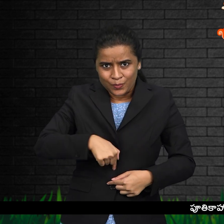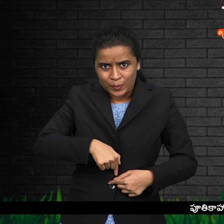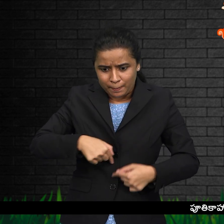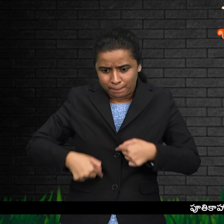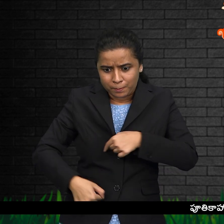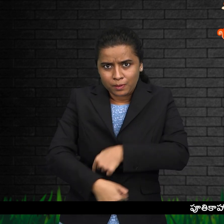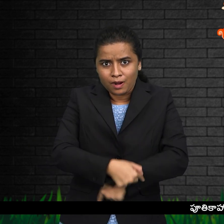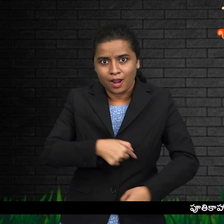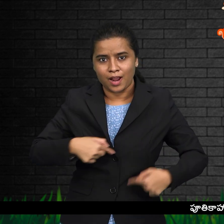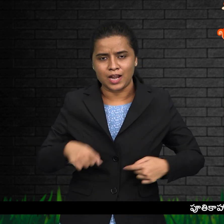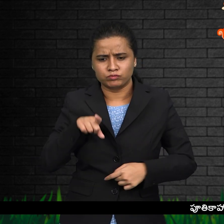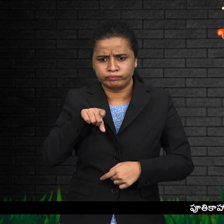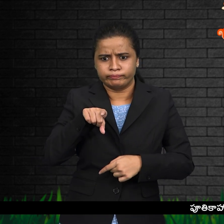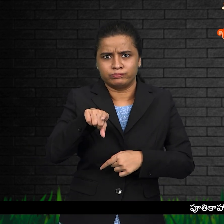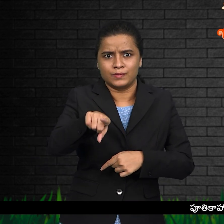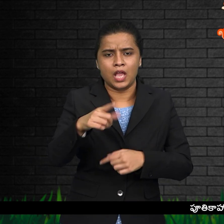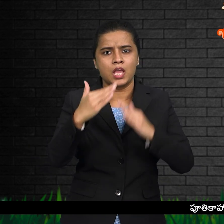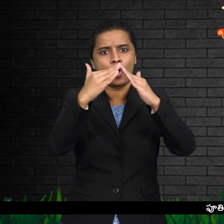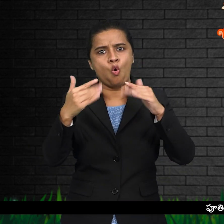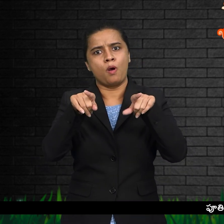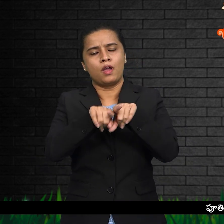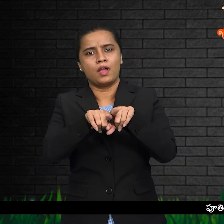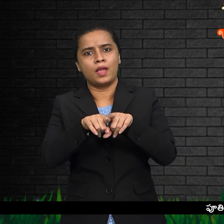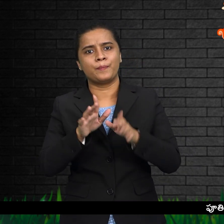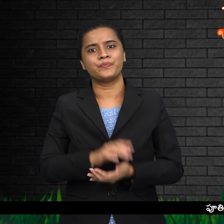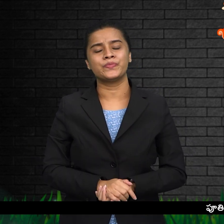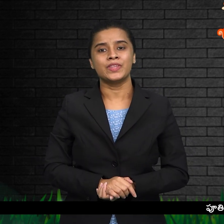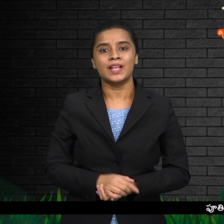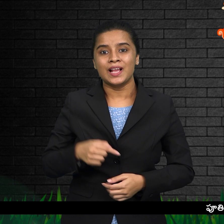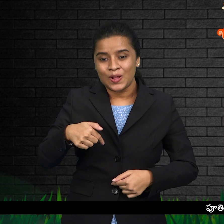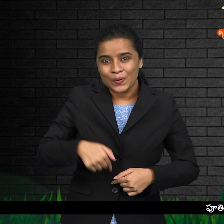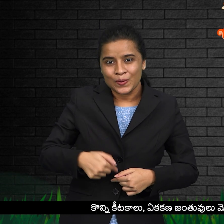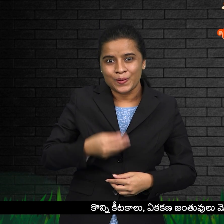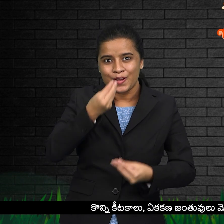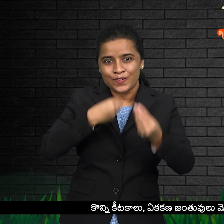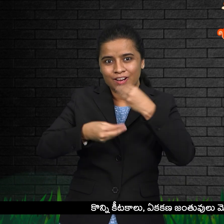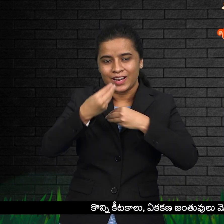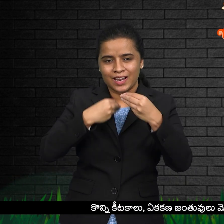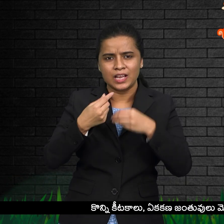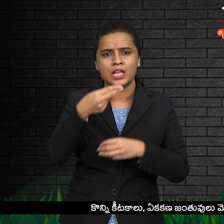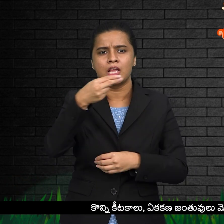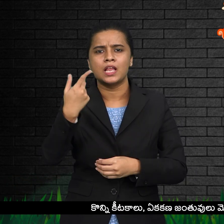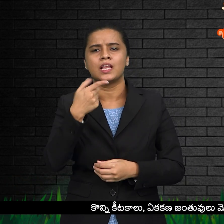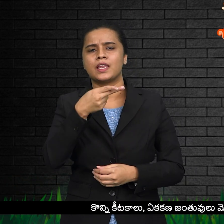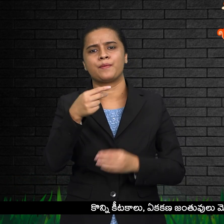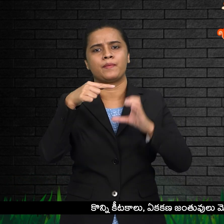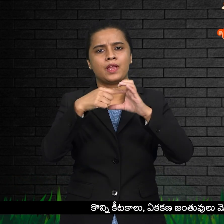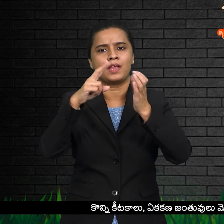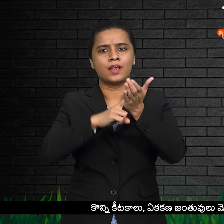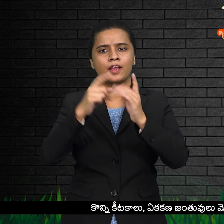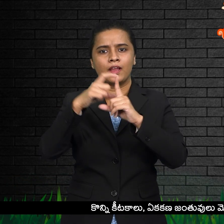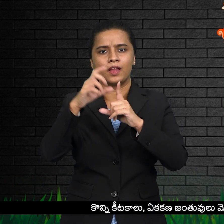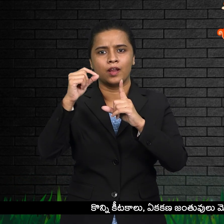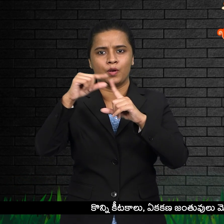పూతికాహారులు లేక సాప్రోఫైటిక్ పూతికాహార పోషణ. కొన్ని కీటకాలు, ఏకకణ